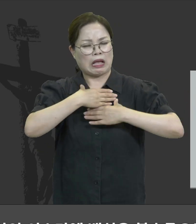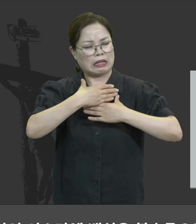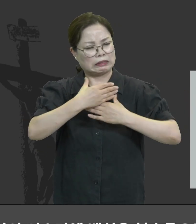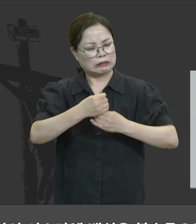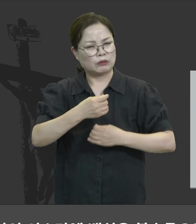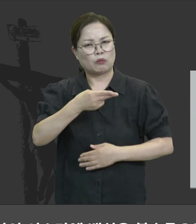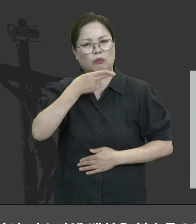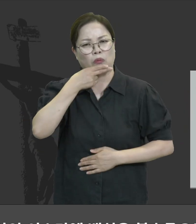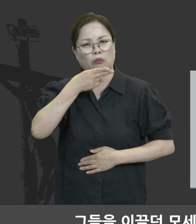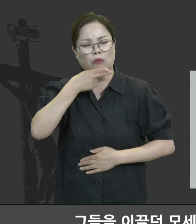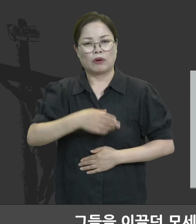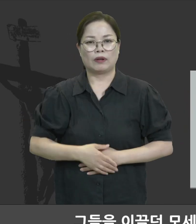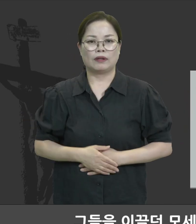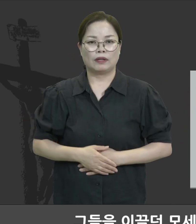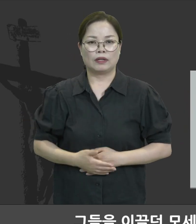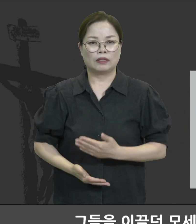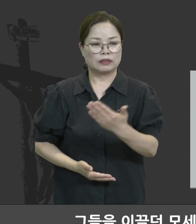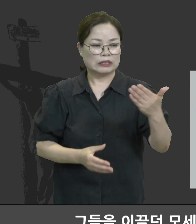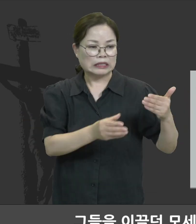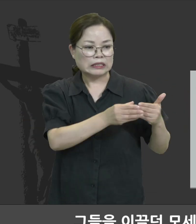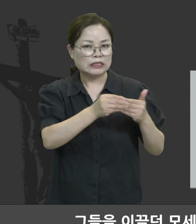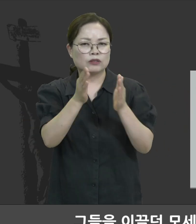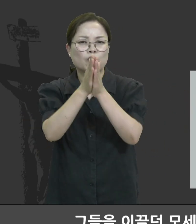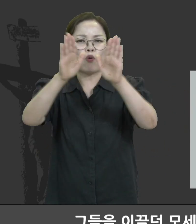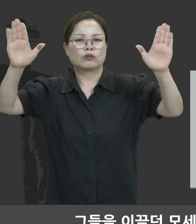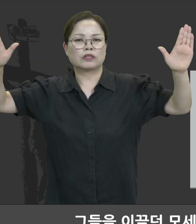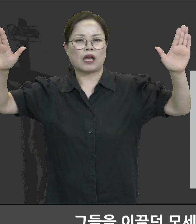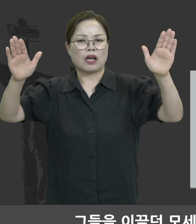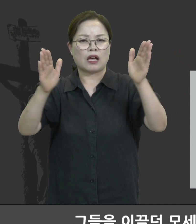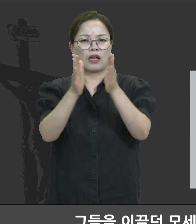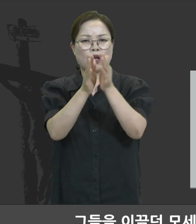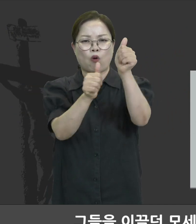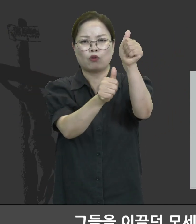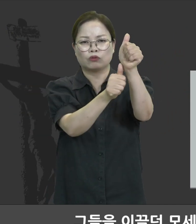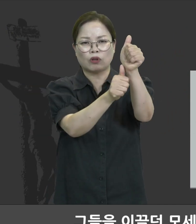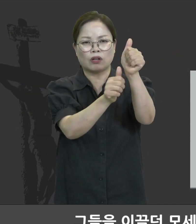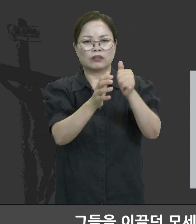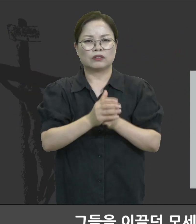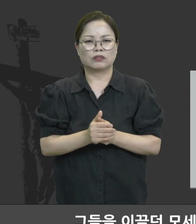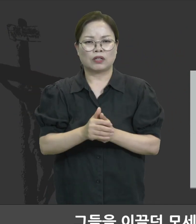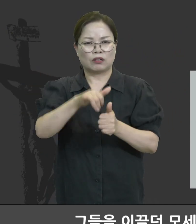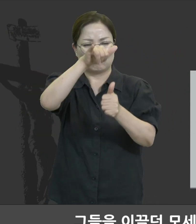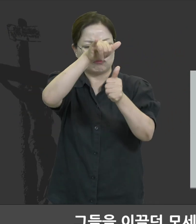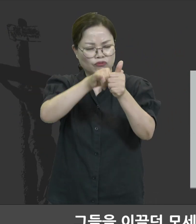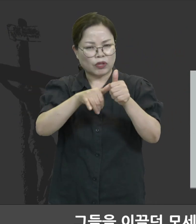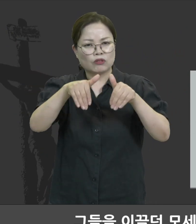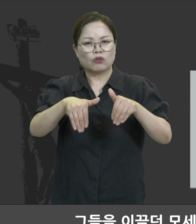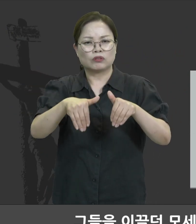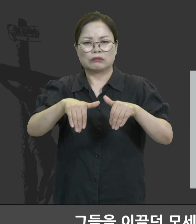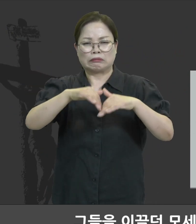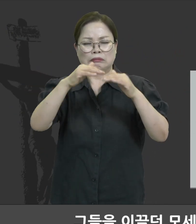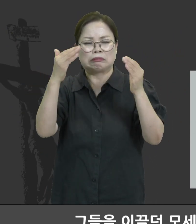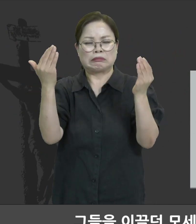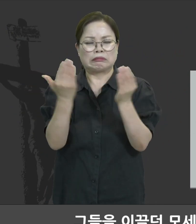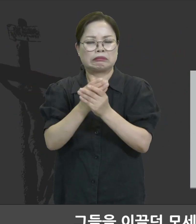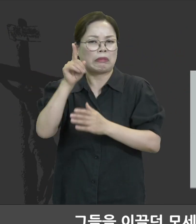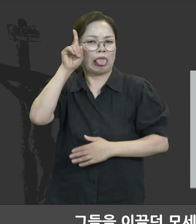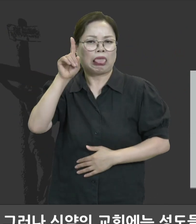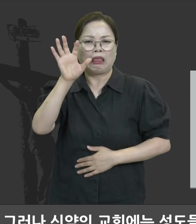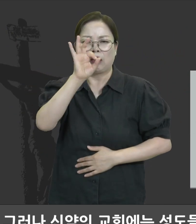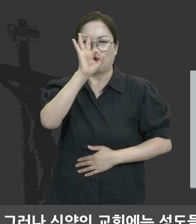이르지 못했고 그들을 이끌던 모세와 여호수아는 충성된 종이었지만 완전하지는